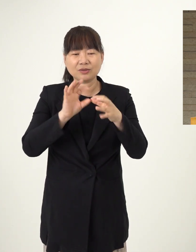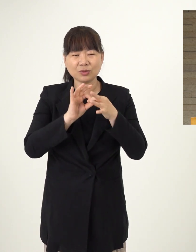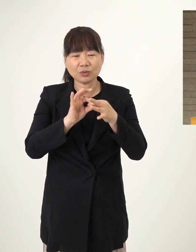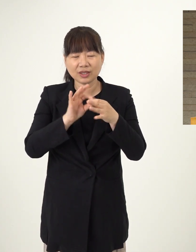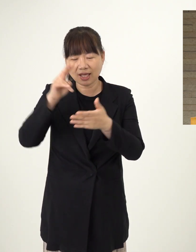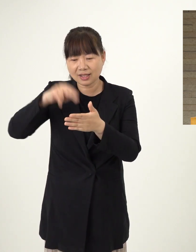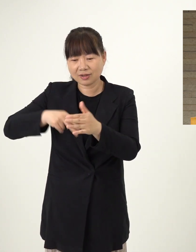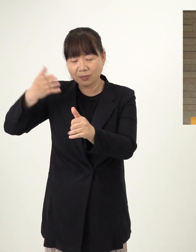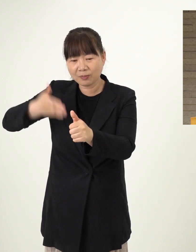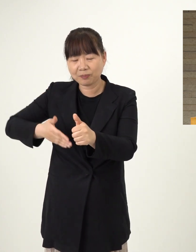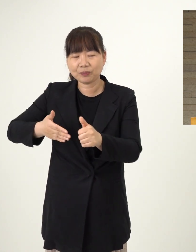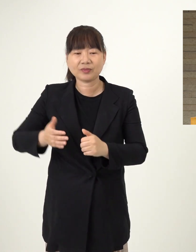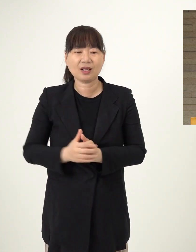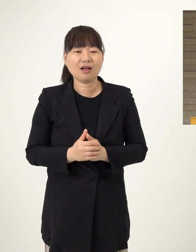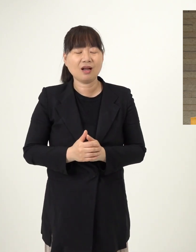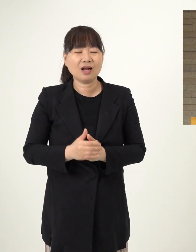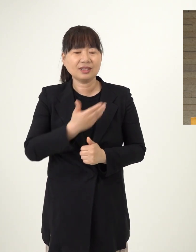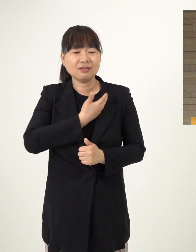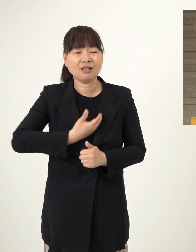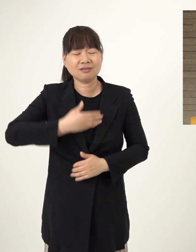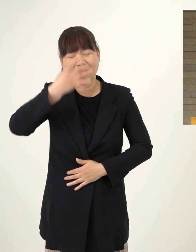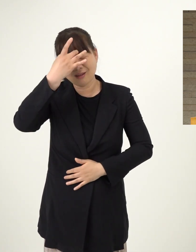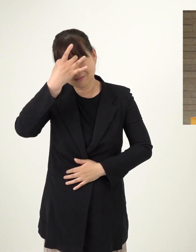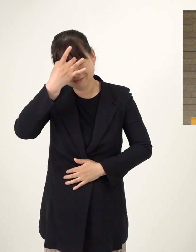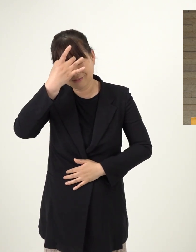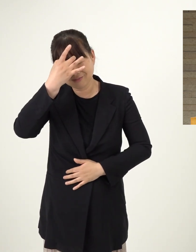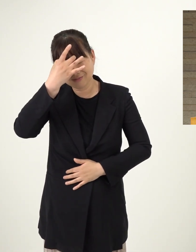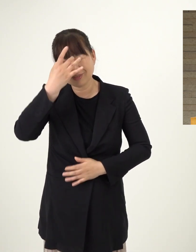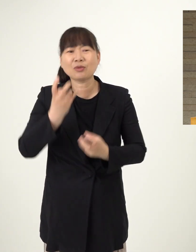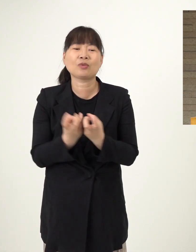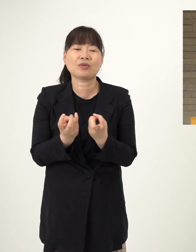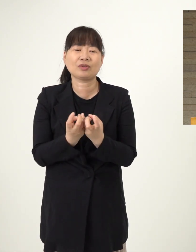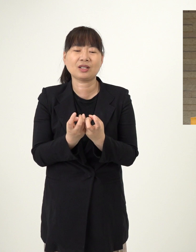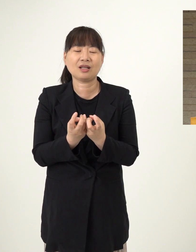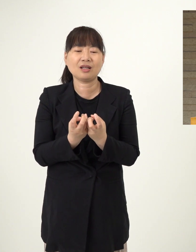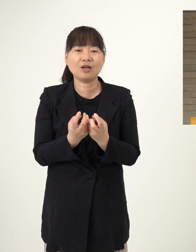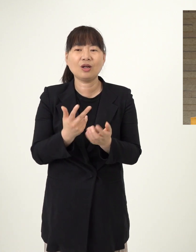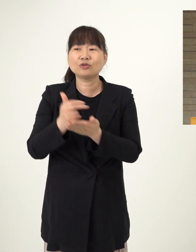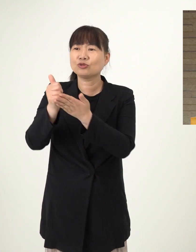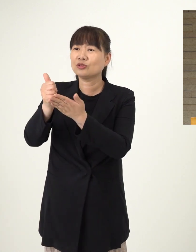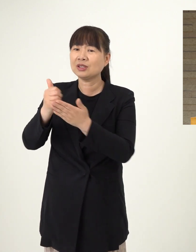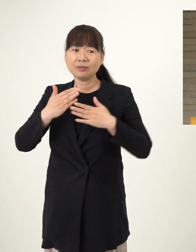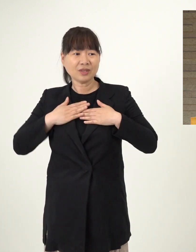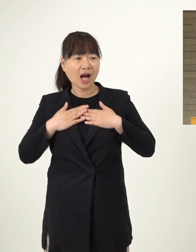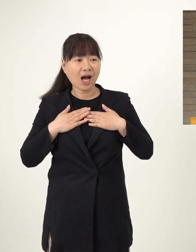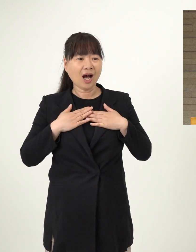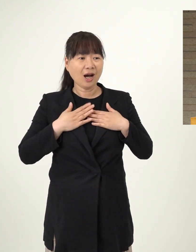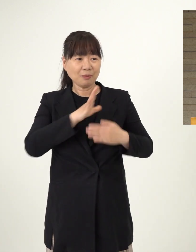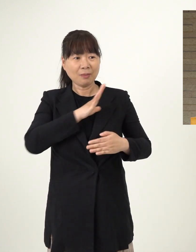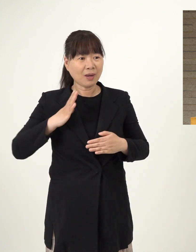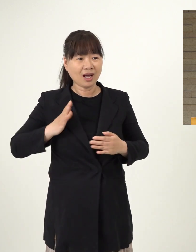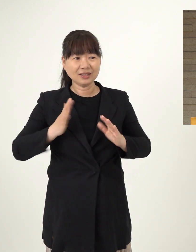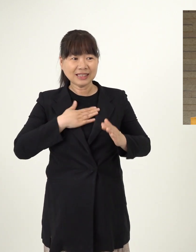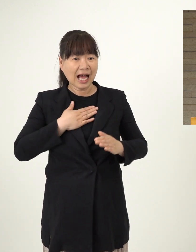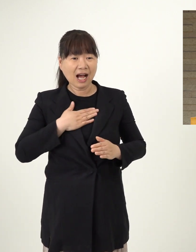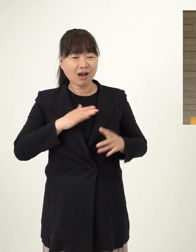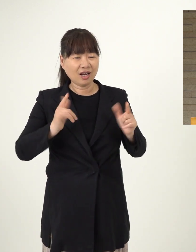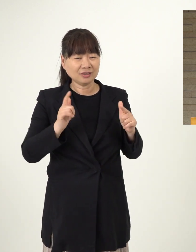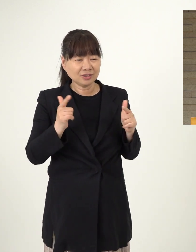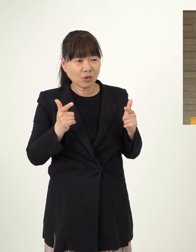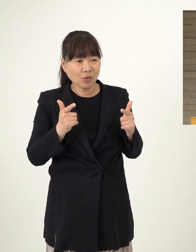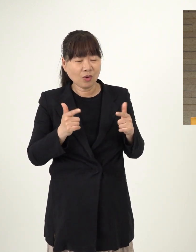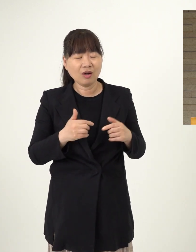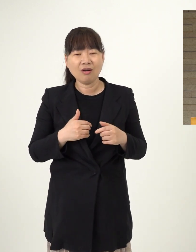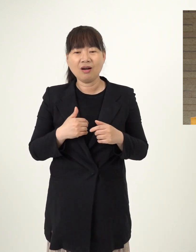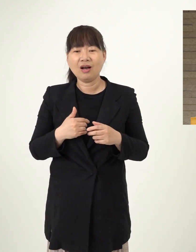시작. 그들이 몹시 근심하여 각각 여짜오되 주여 나는 아니지요. 네, 그러니까 다 물어본